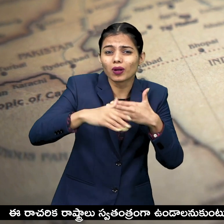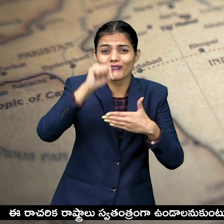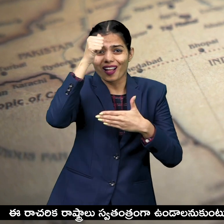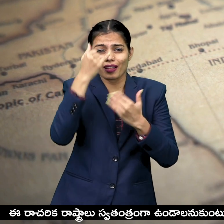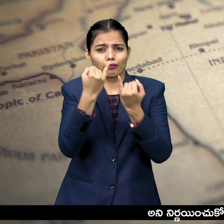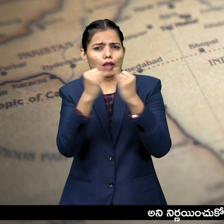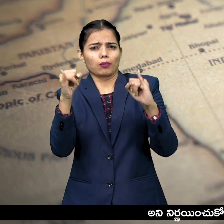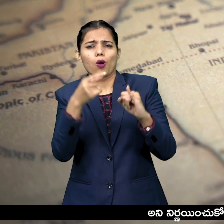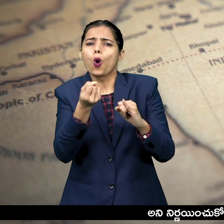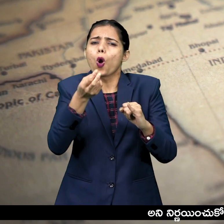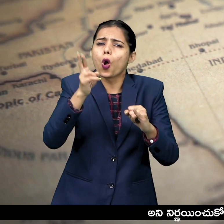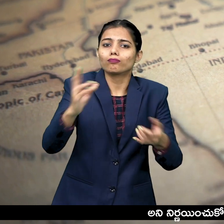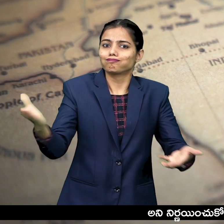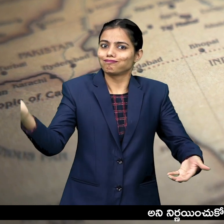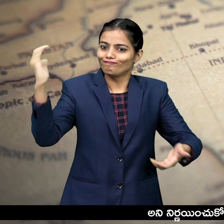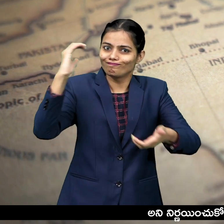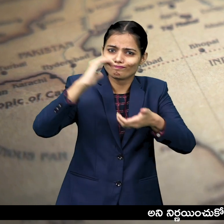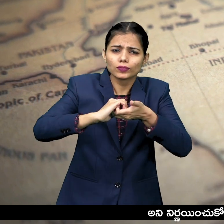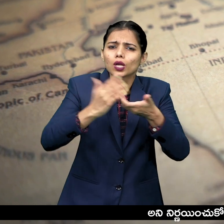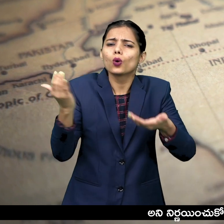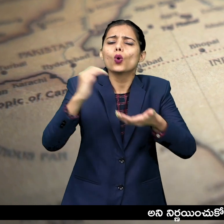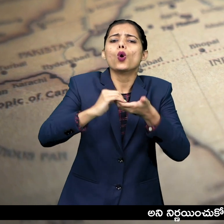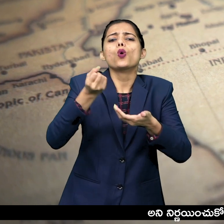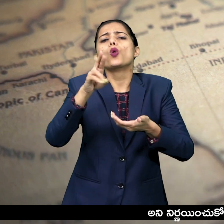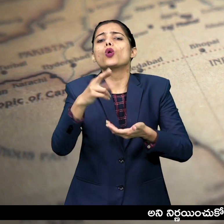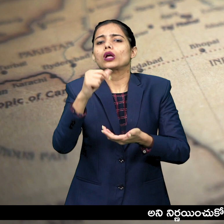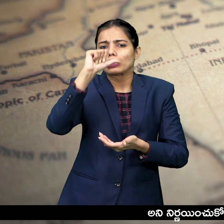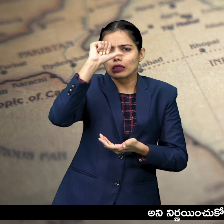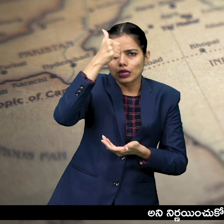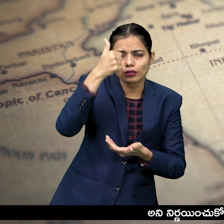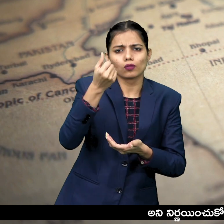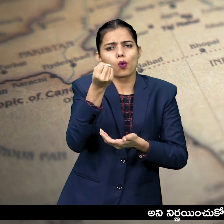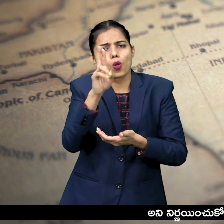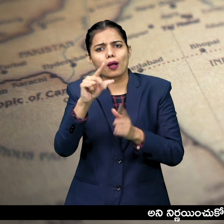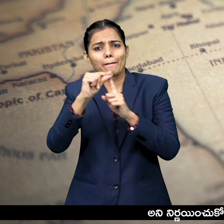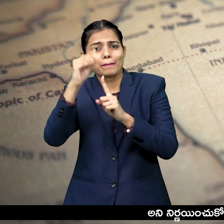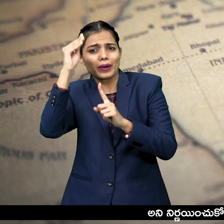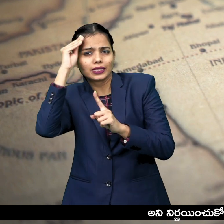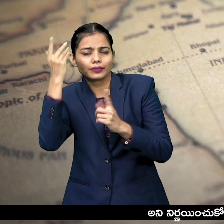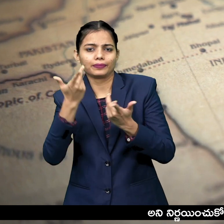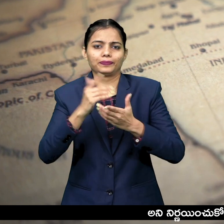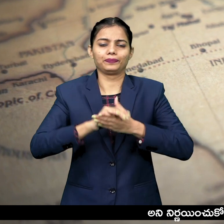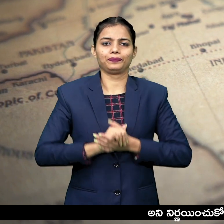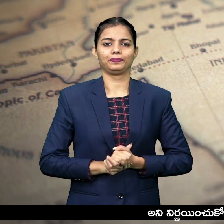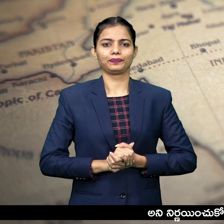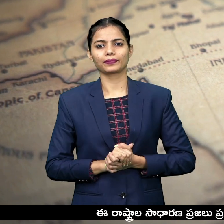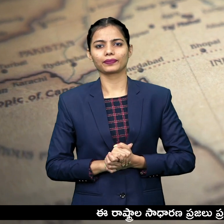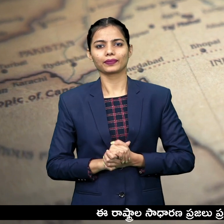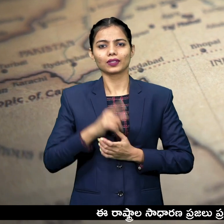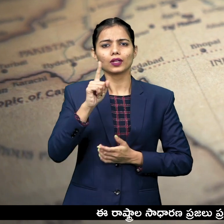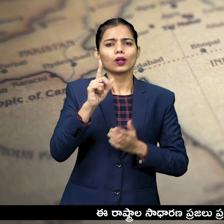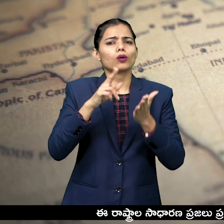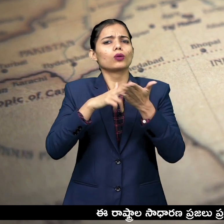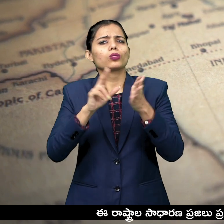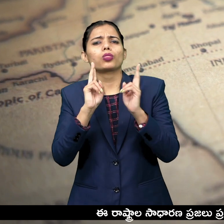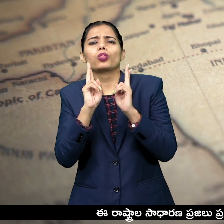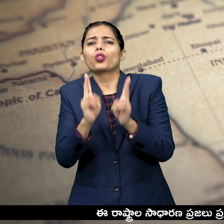చేరాలనుకుంటున్నారా అని నిర్ణయించుకోవడానికి ఒక ఎంపిక ఇవ్వబడింది. ఈ రాష్ట్రాల సాధారణ